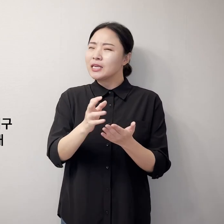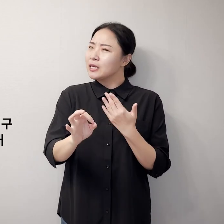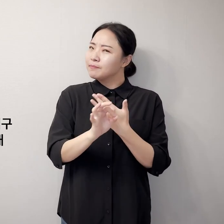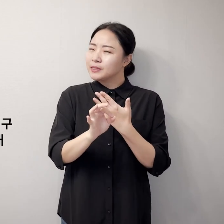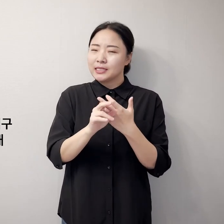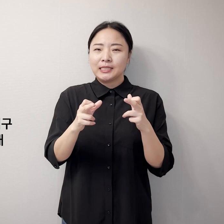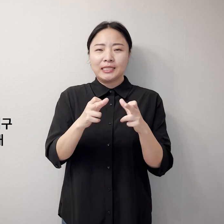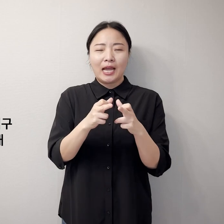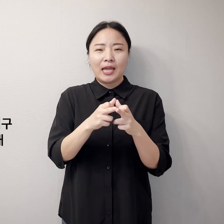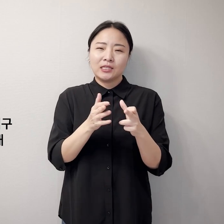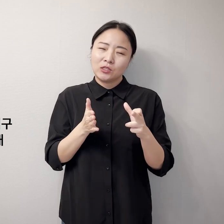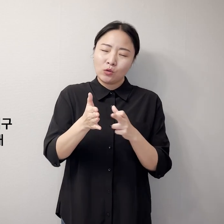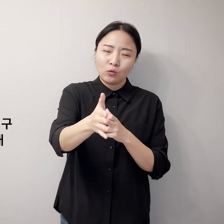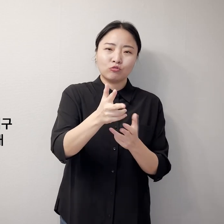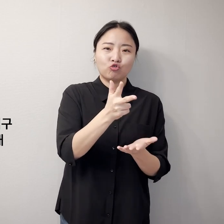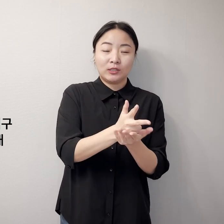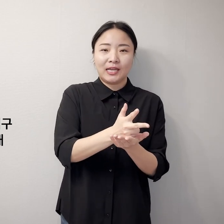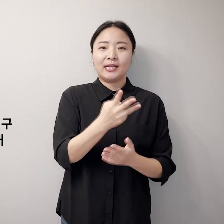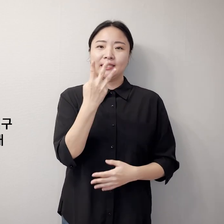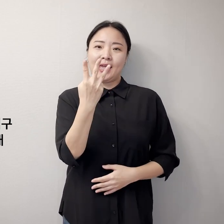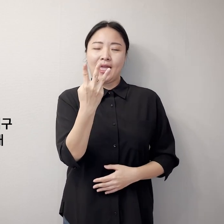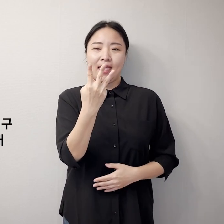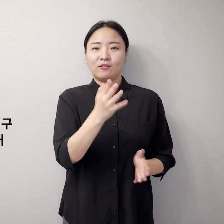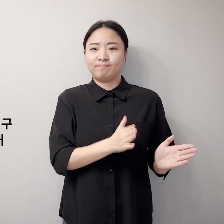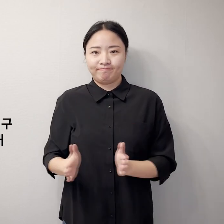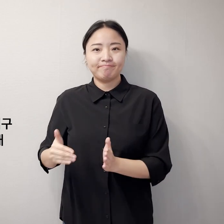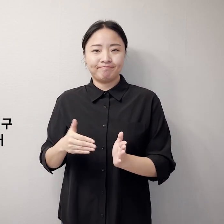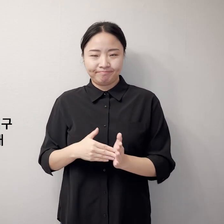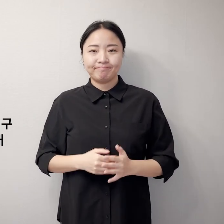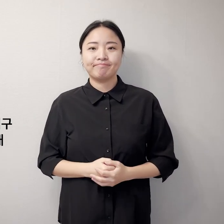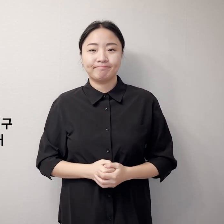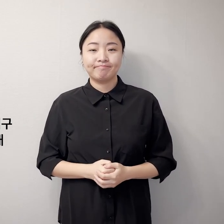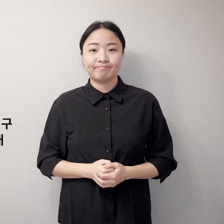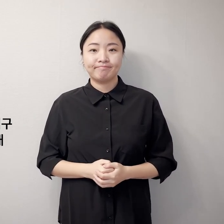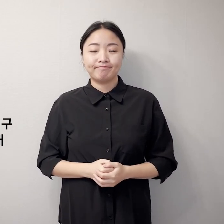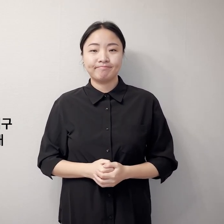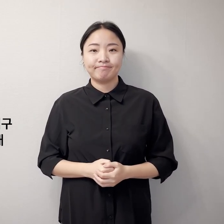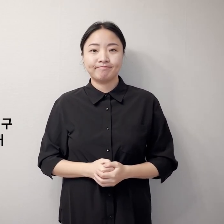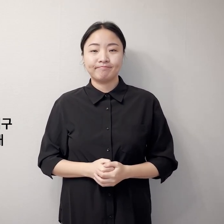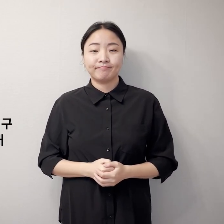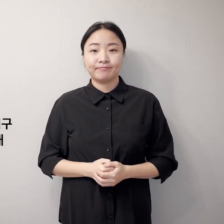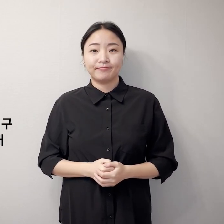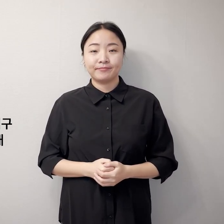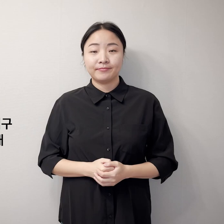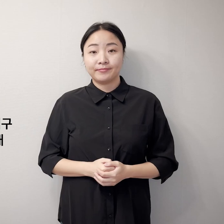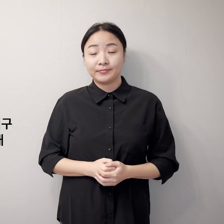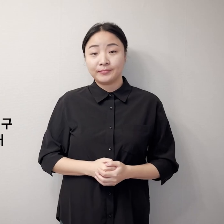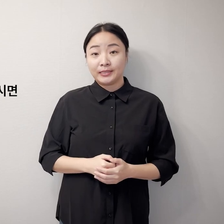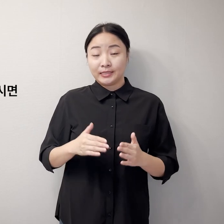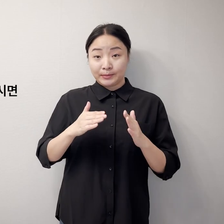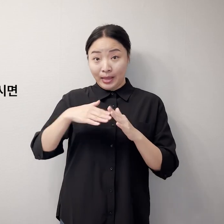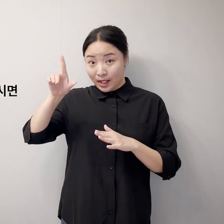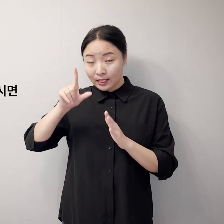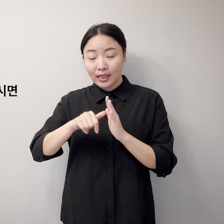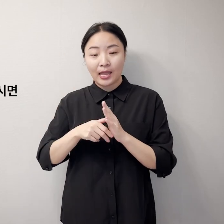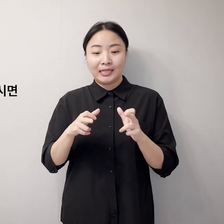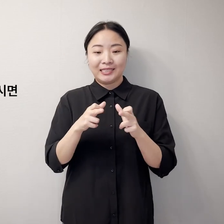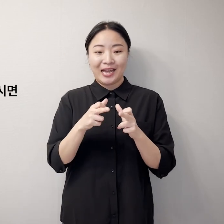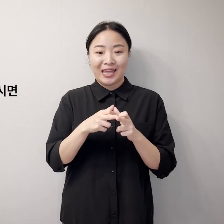임시장애인 전용 주차구역 3개 구역이 마련되어 있습니다 출차 시 장애인 등록증을